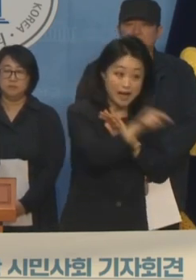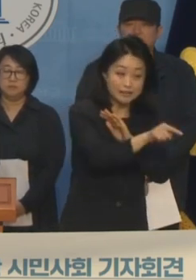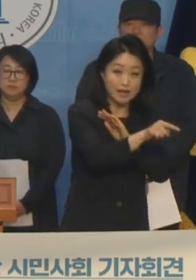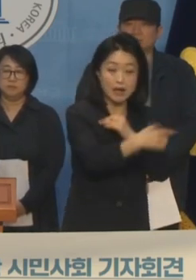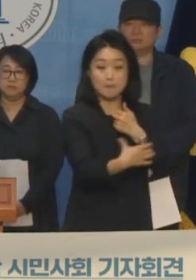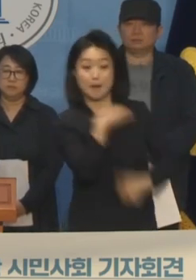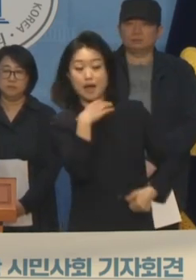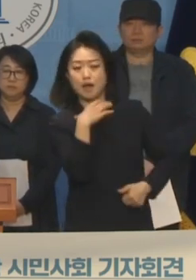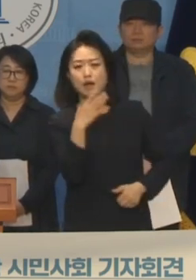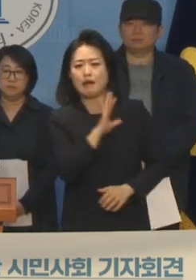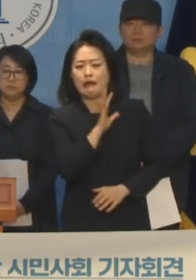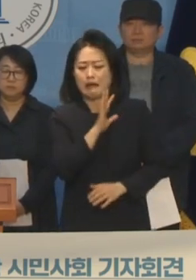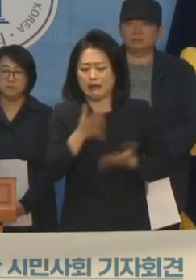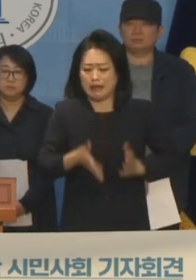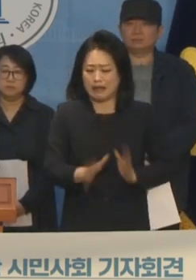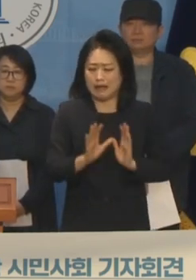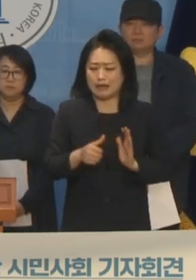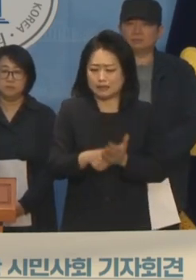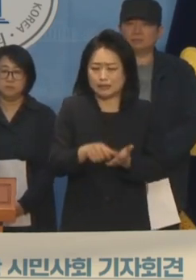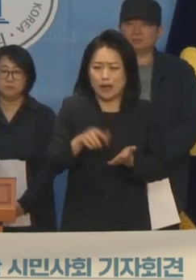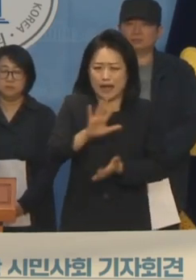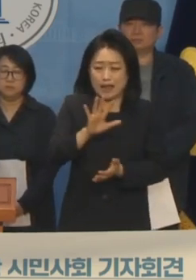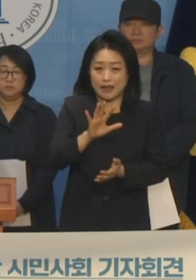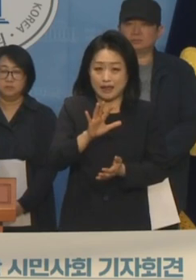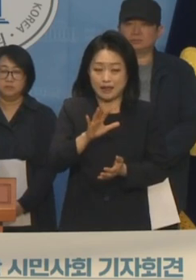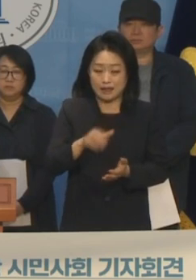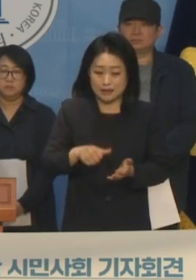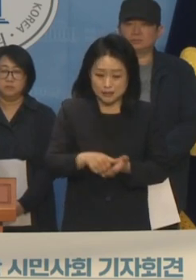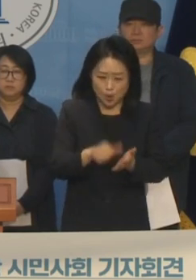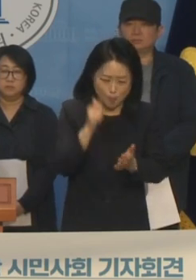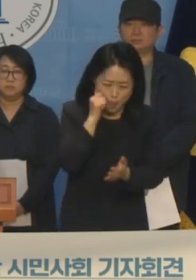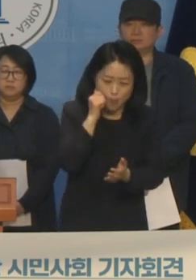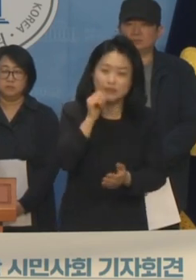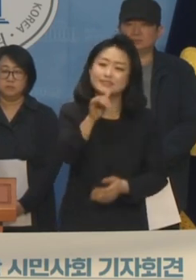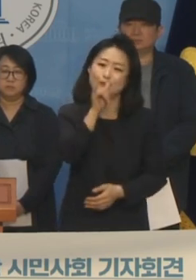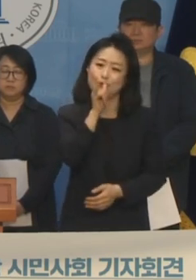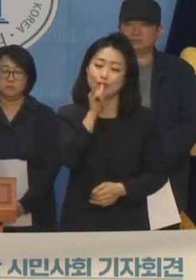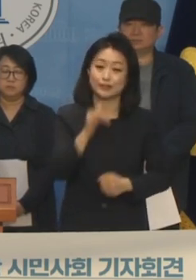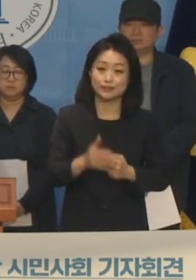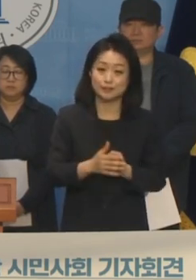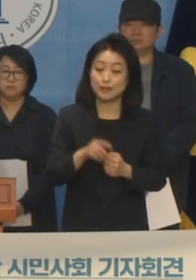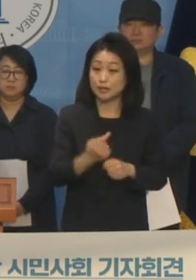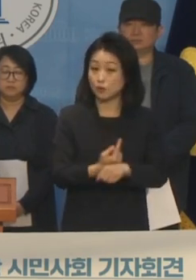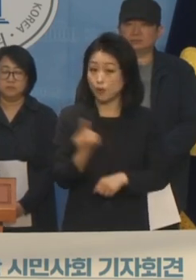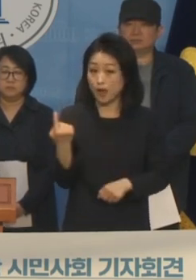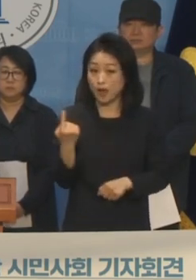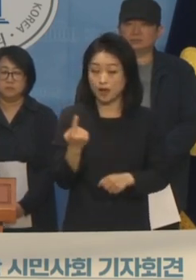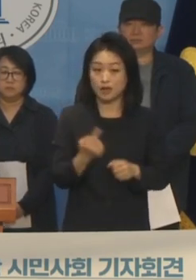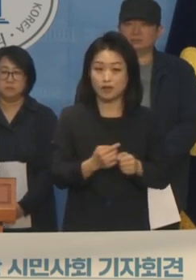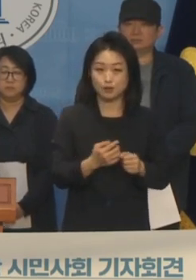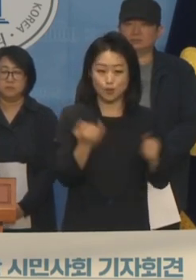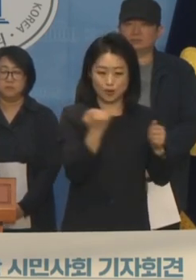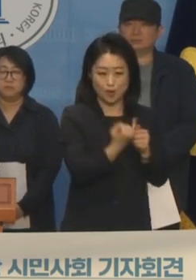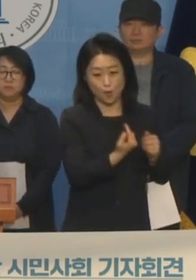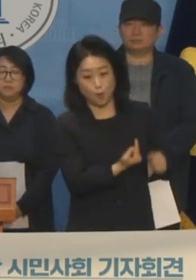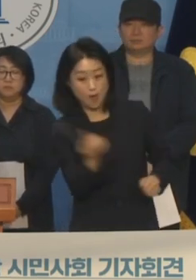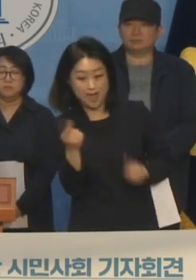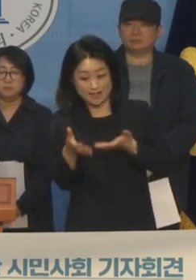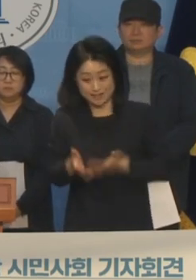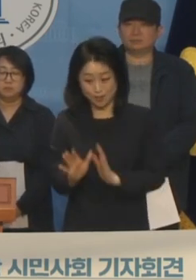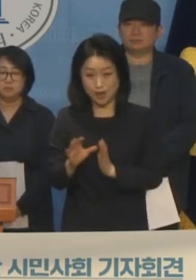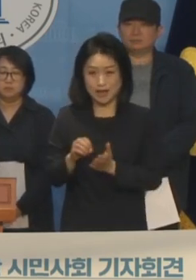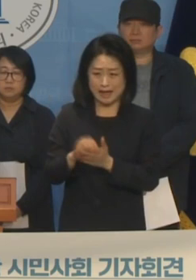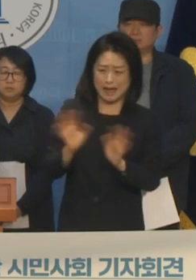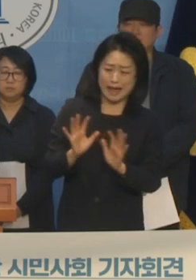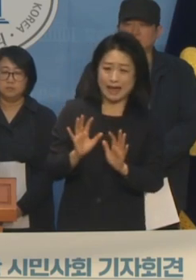있으므로 출생신고를 꺼리거나 출생신고 자체가 불가능한 경우가 많습니다. 그 외에도 혼외자로 출생하여 출생이